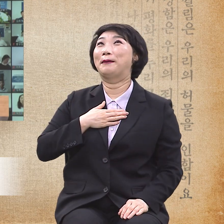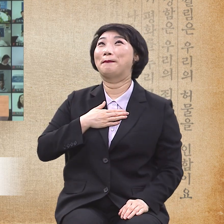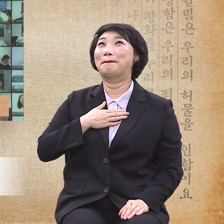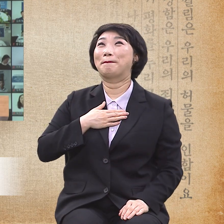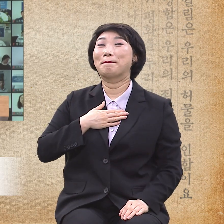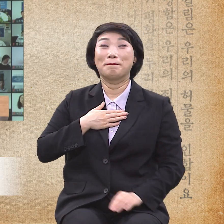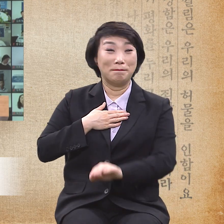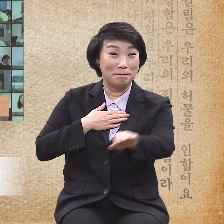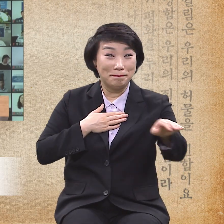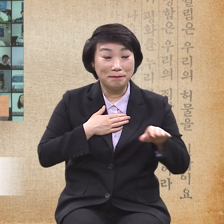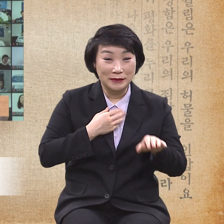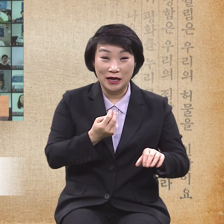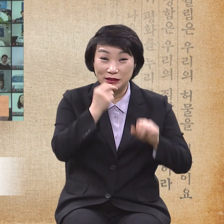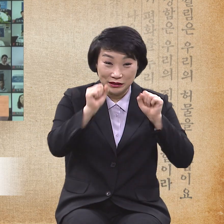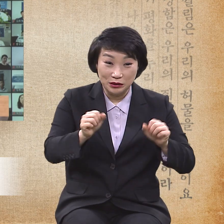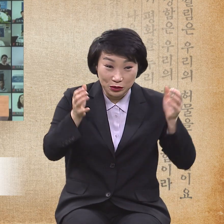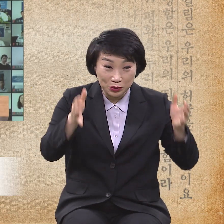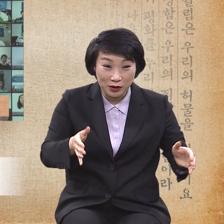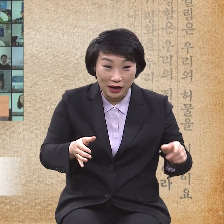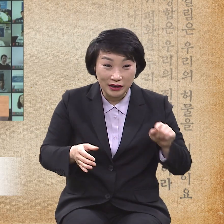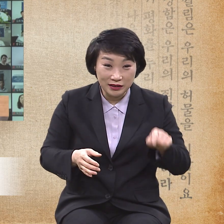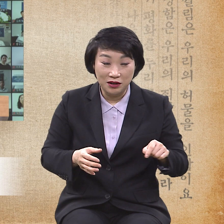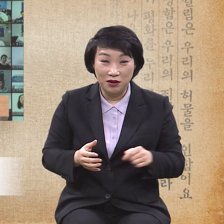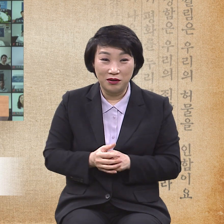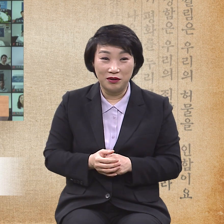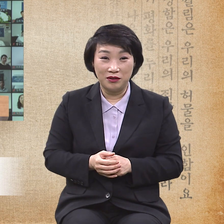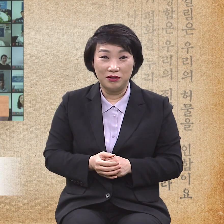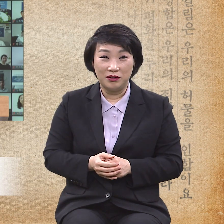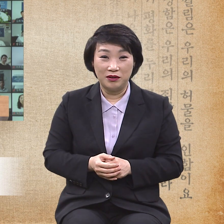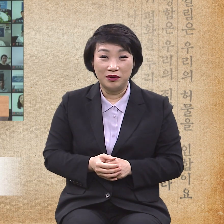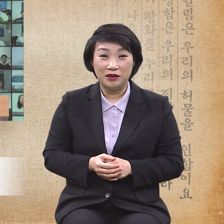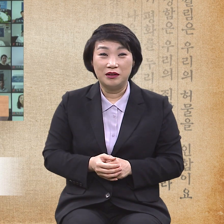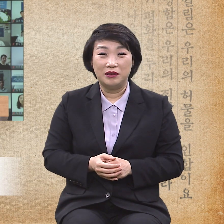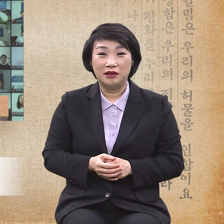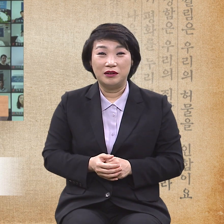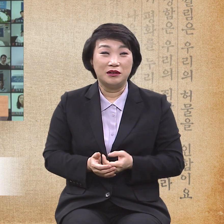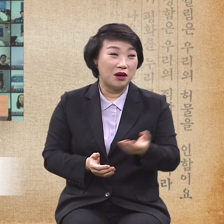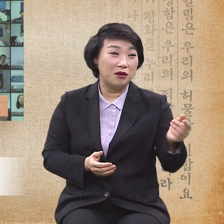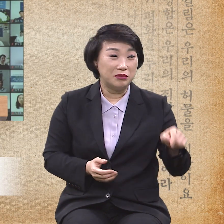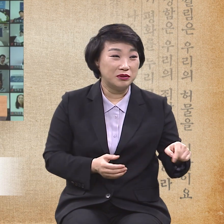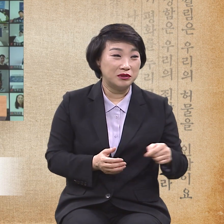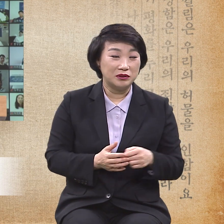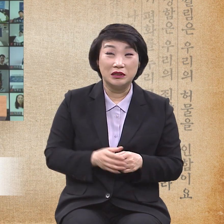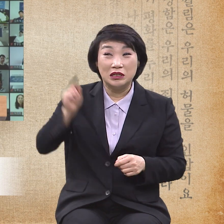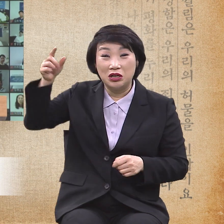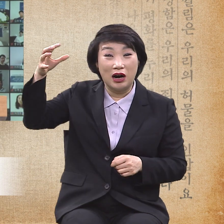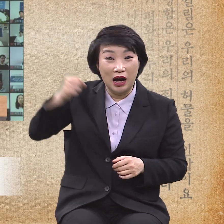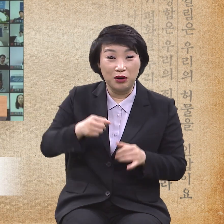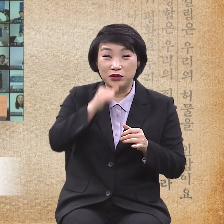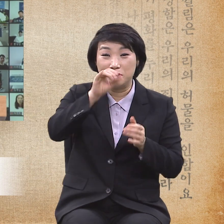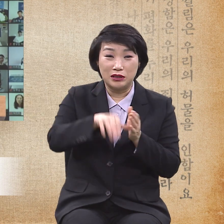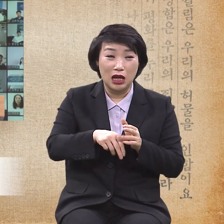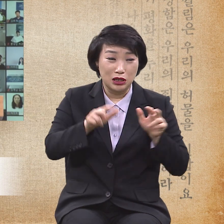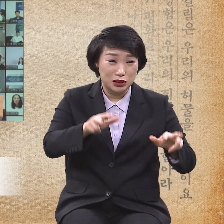이 땅에서 그것 가진 사람 거지면 어때?